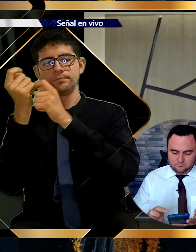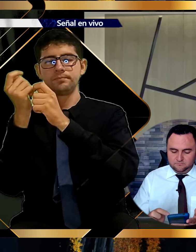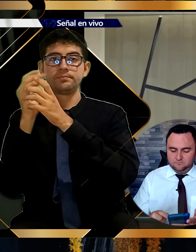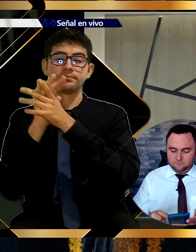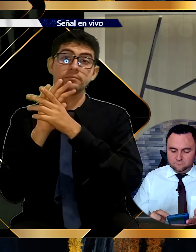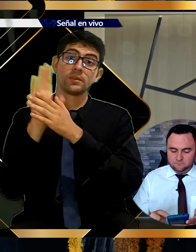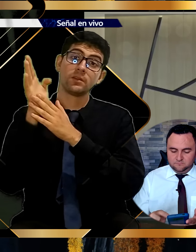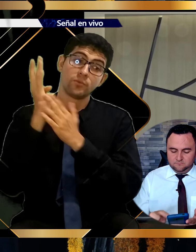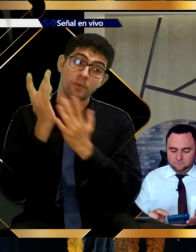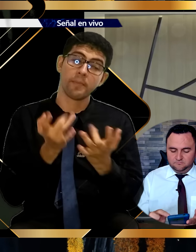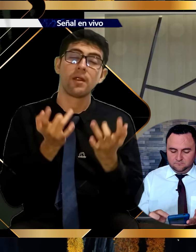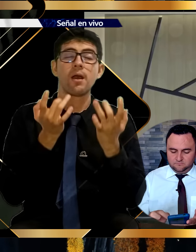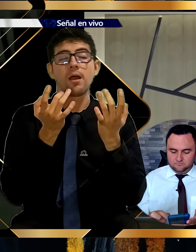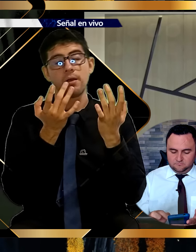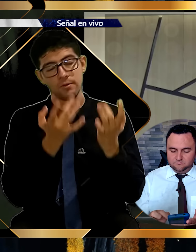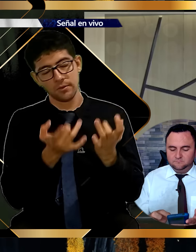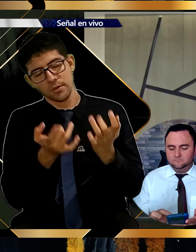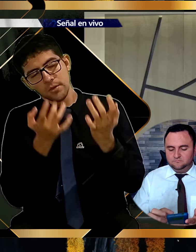Bastante paciente.